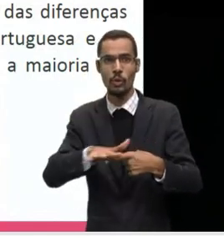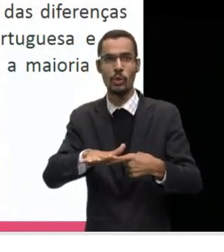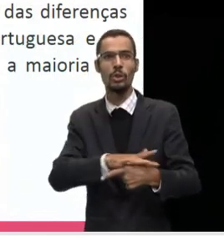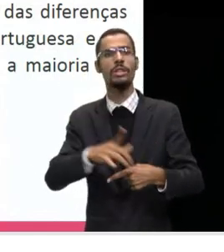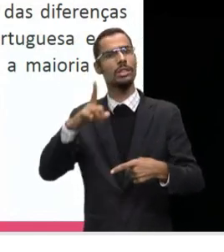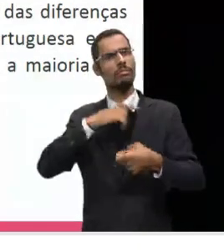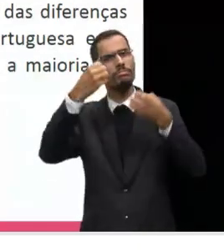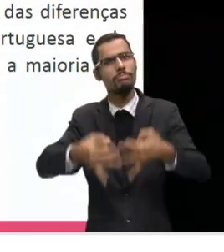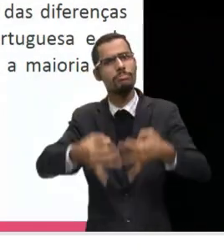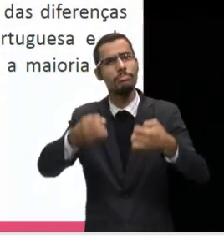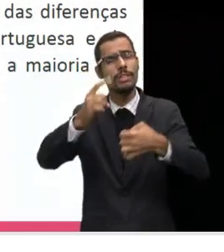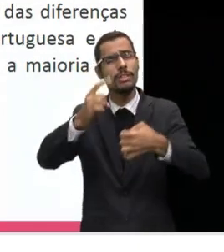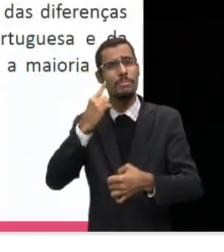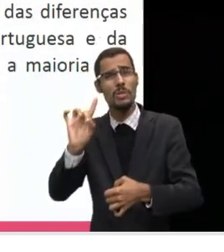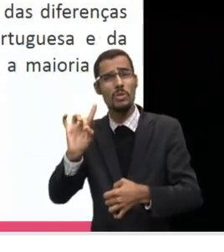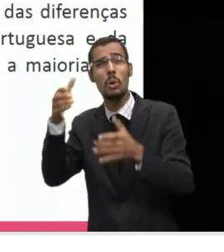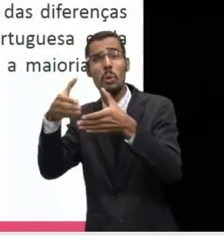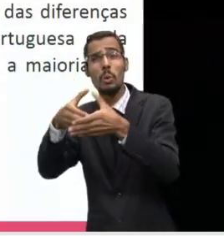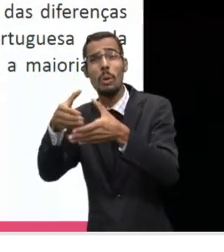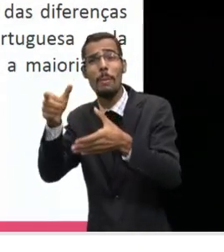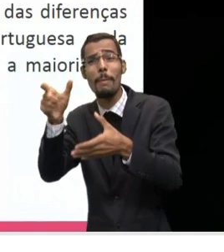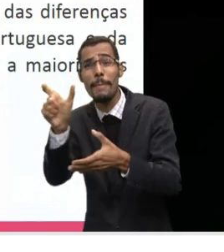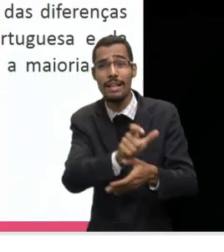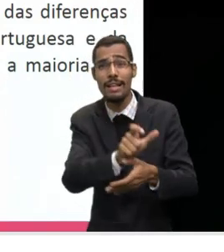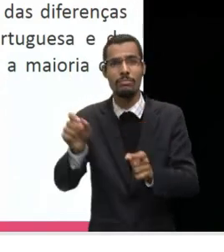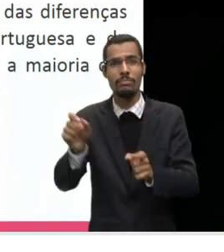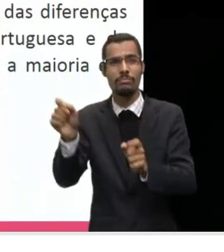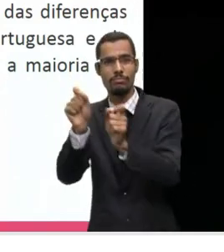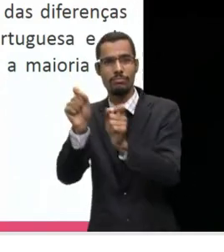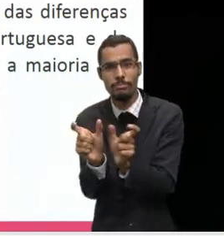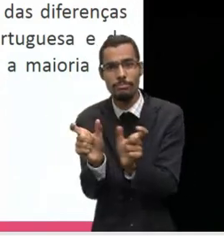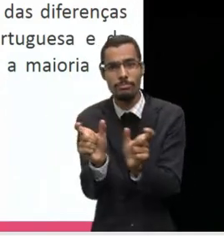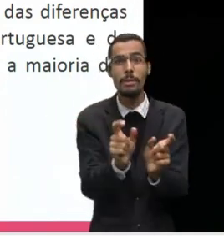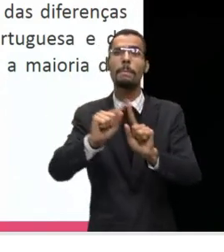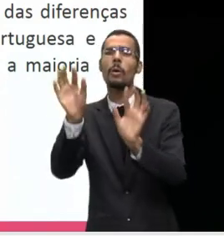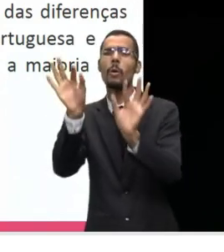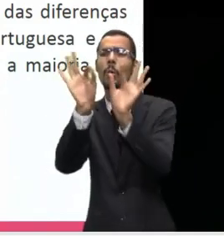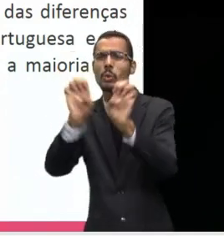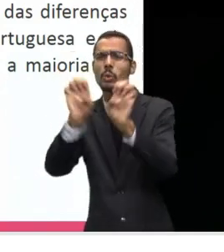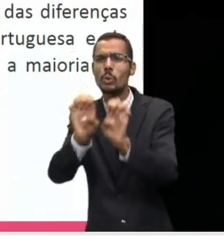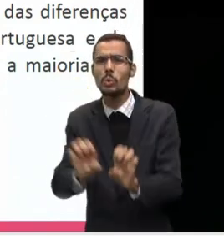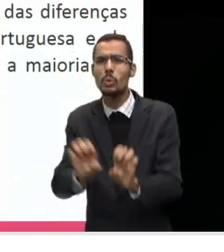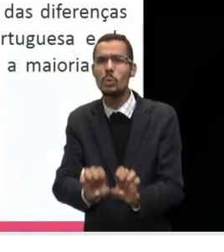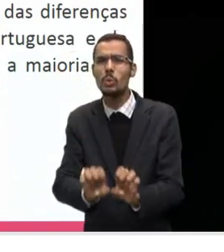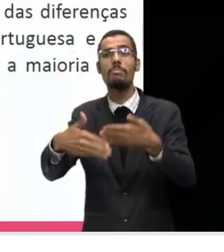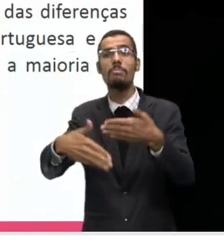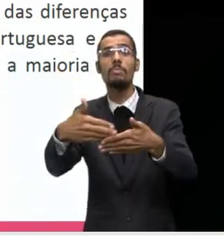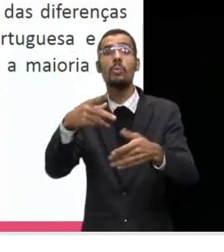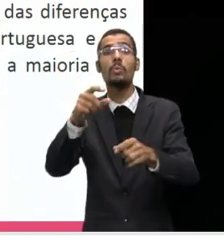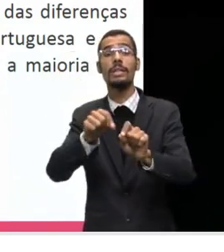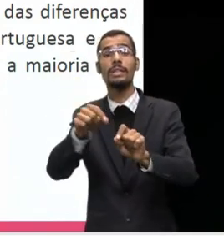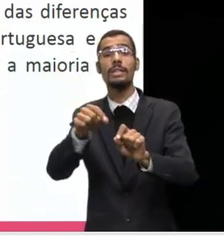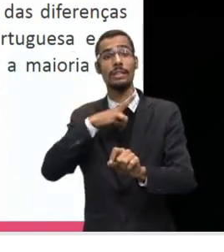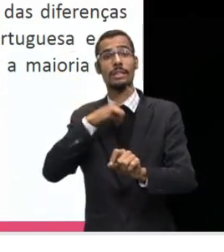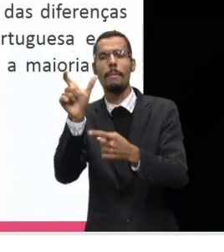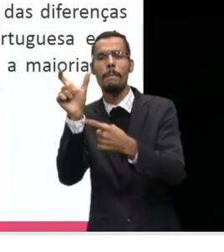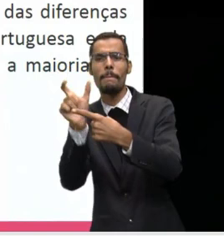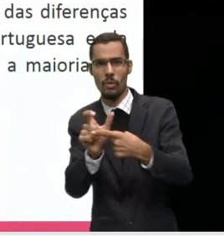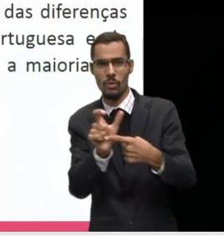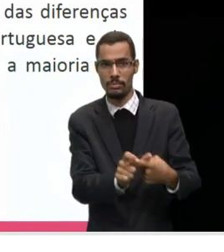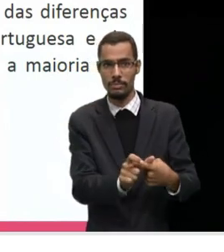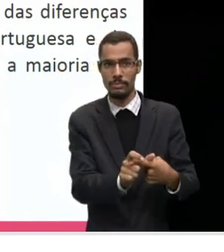que explicam não apenas a classe de palavras que compõem, como sua estrutura e o processo de formação de seus